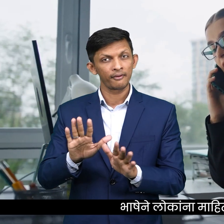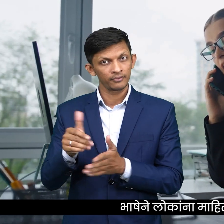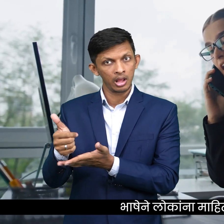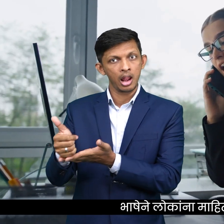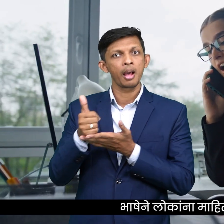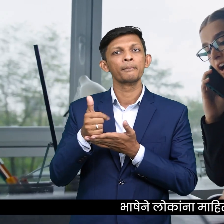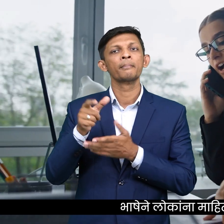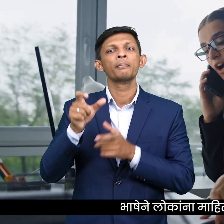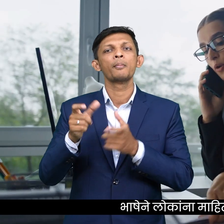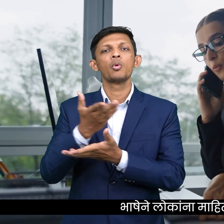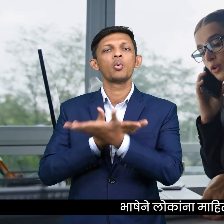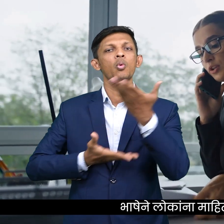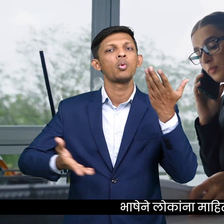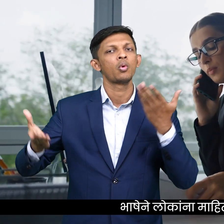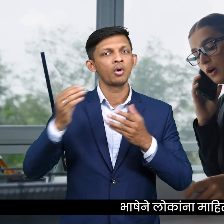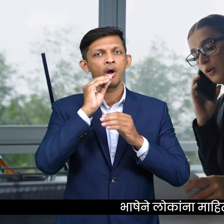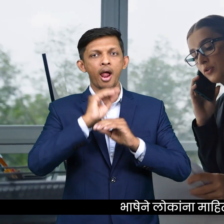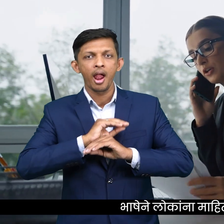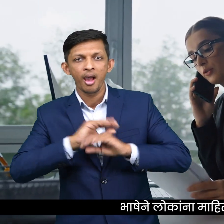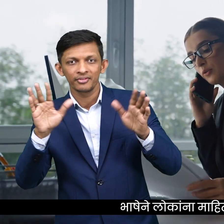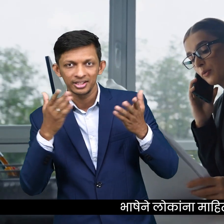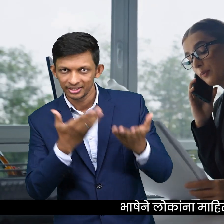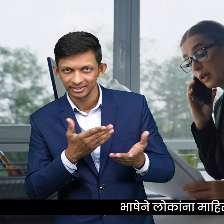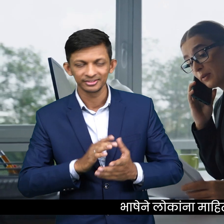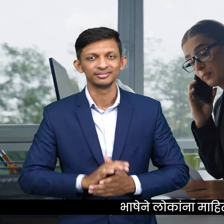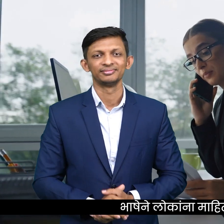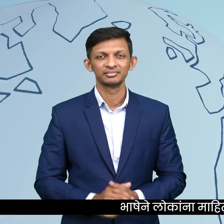भाषेने लोकांना माहिती देण्यास मदत केली आहे.